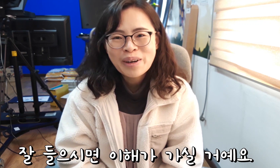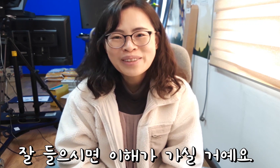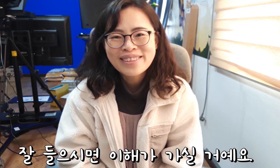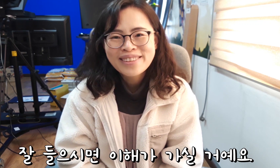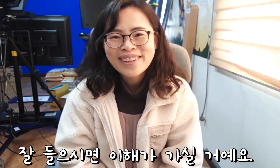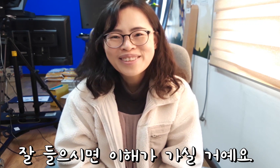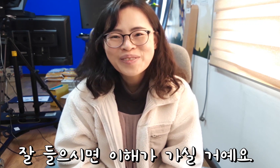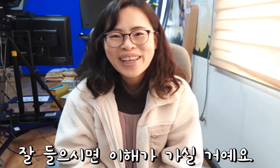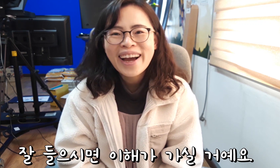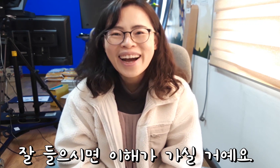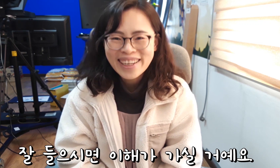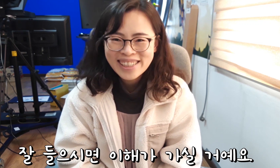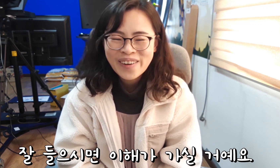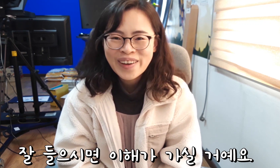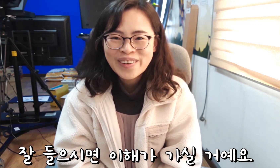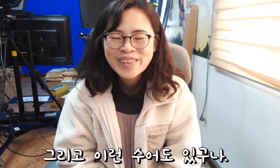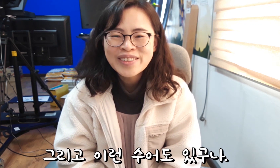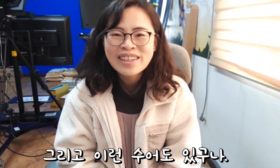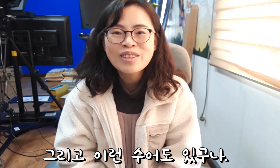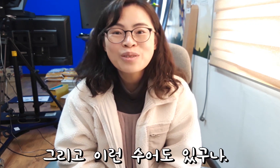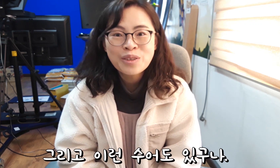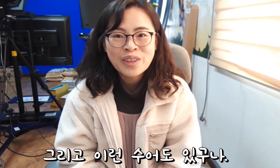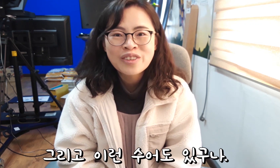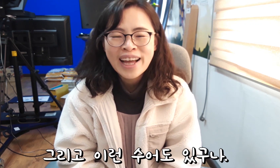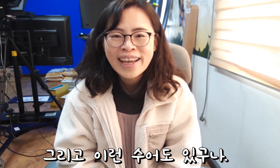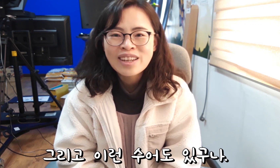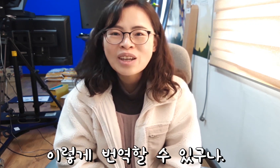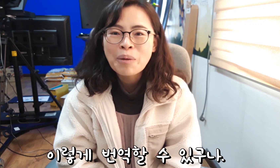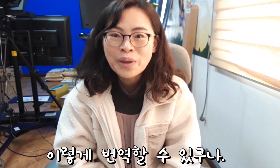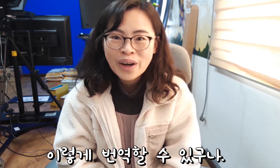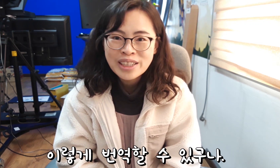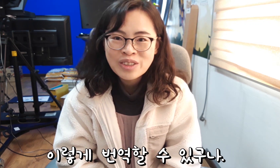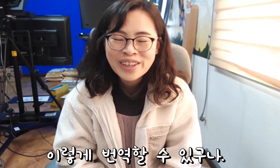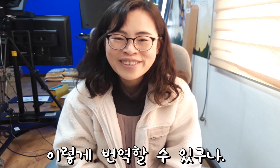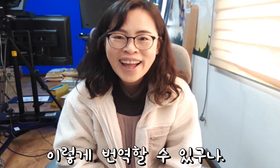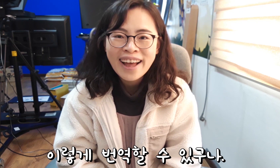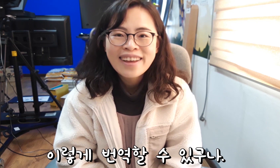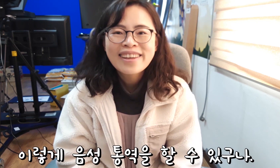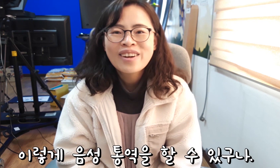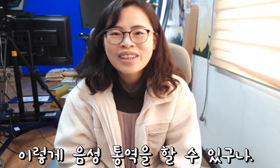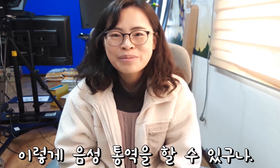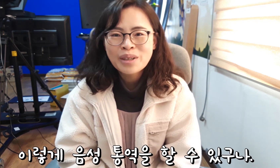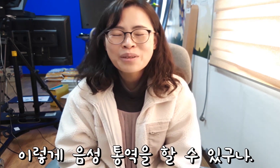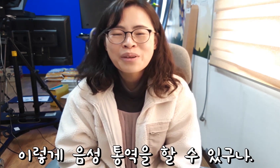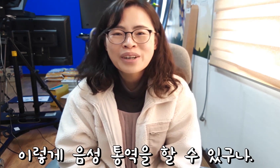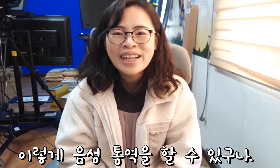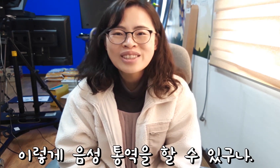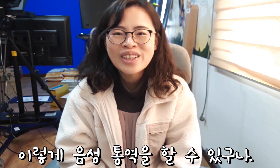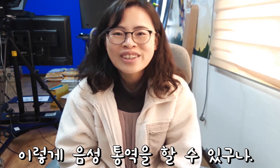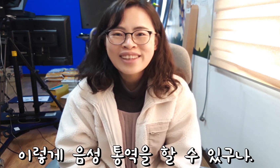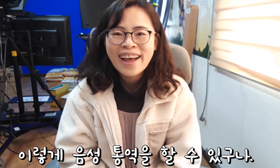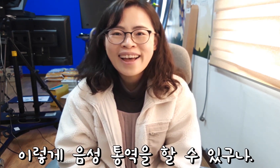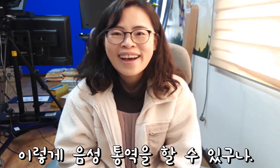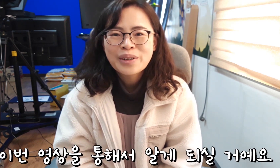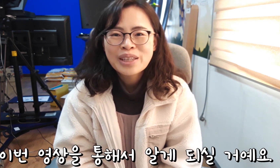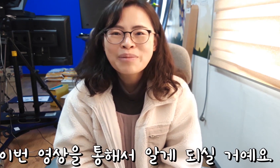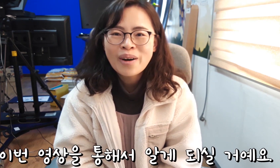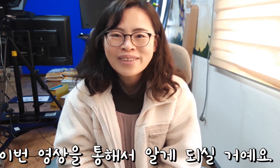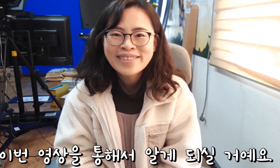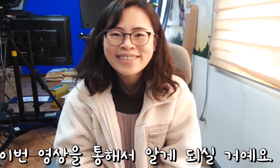들으시면 좀 이해가 가실 거예요. 그리고 '이런 수어도 있구나. 이렇게 번역할 수도 있구나. 이렇게 음성 통역을 할 수 있구나.' 이번